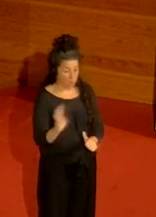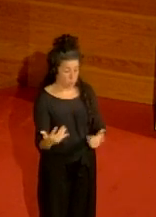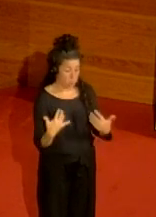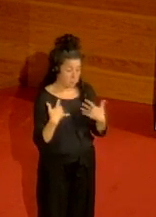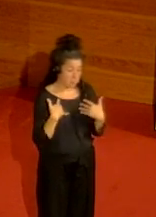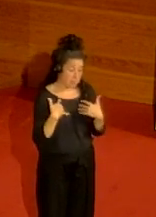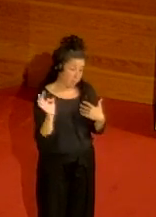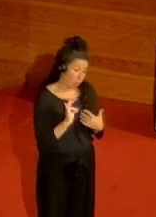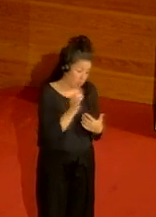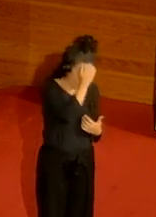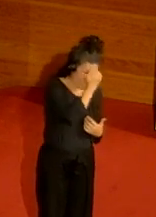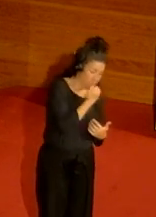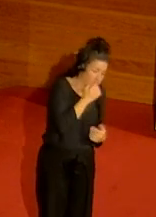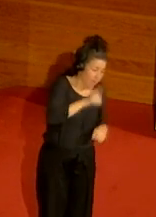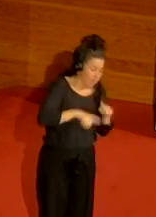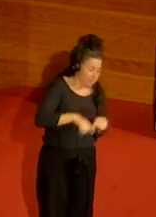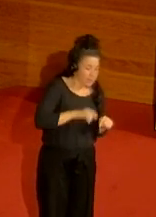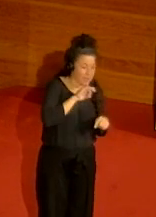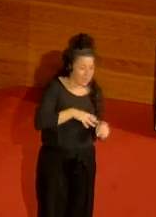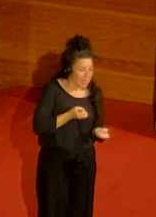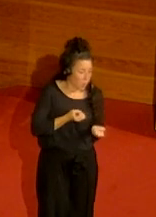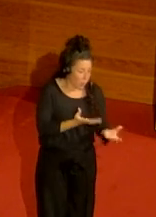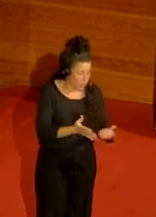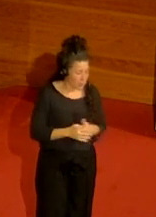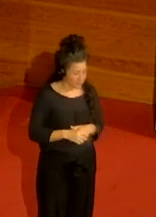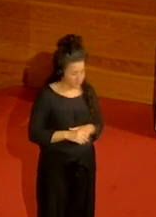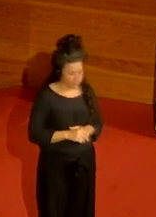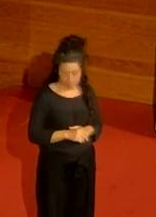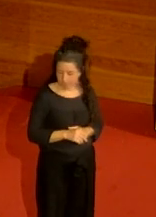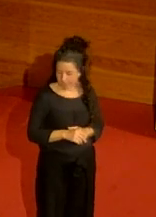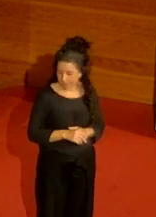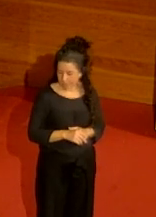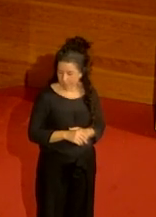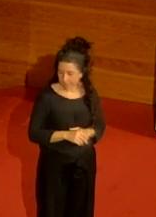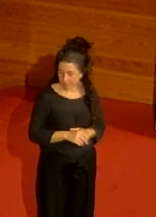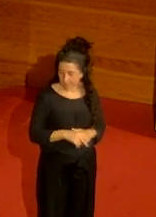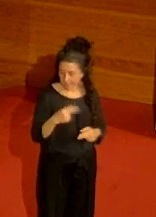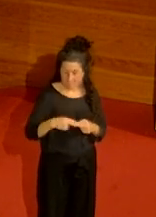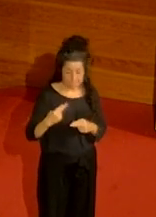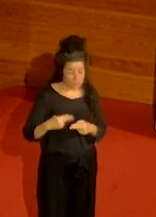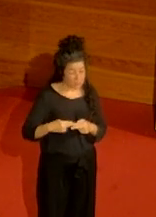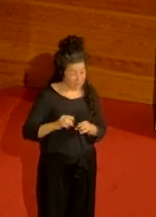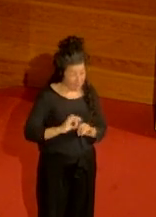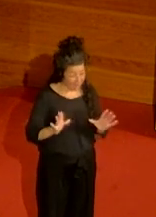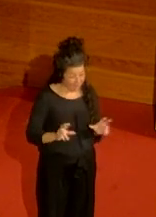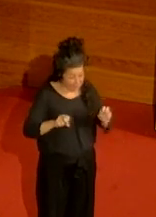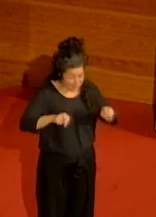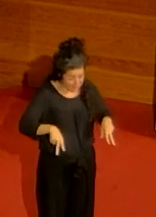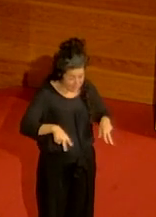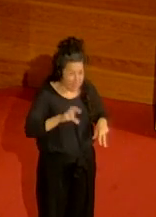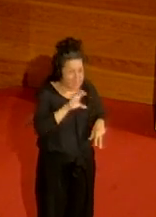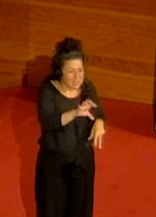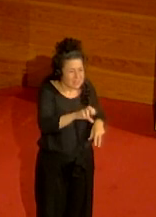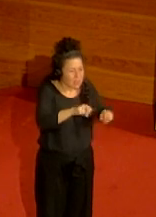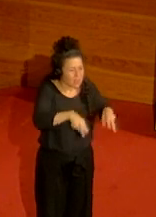terrorista según quién lo quién lo diga Bueno entonces Sin fronteras claras Y sin un estado hoy que es